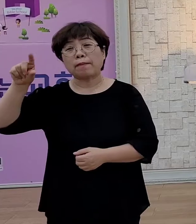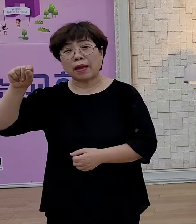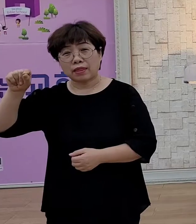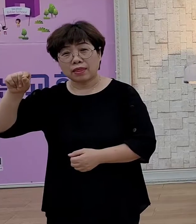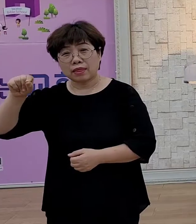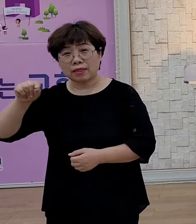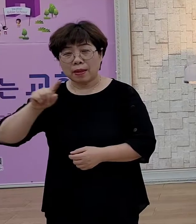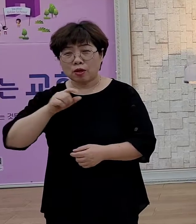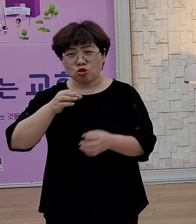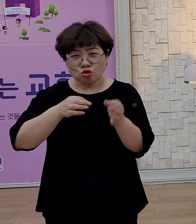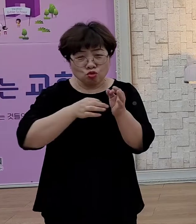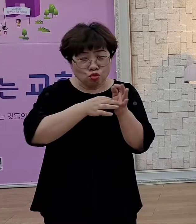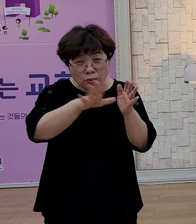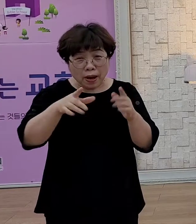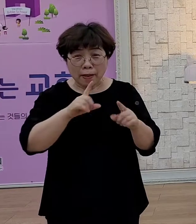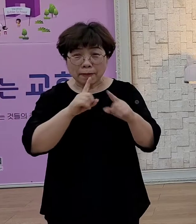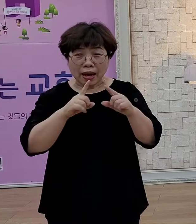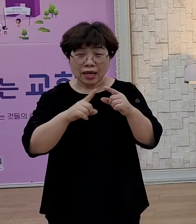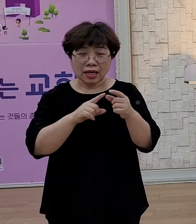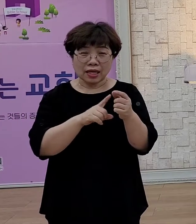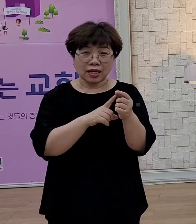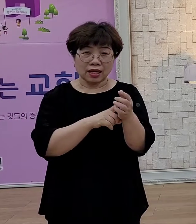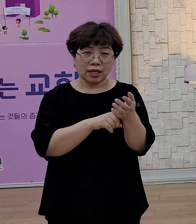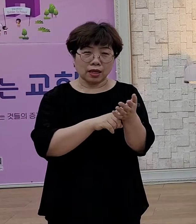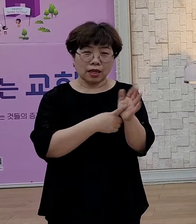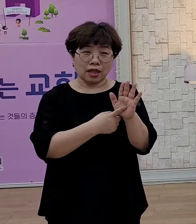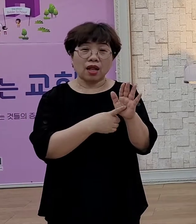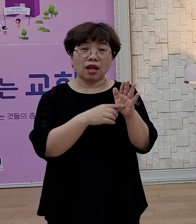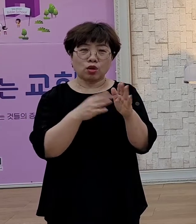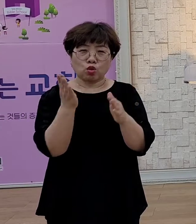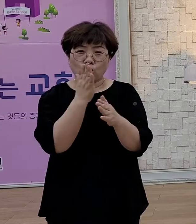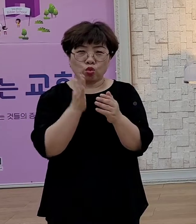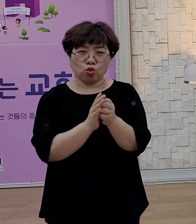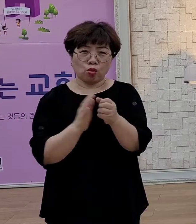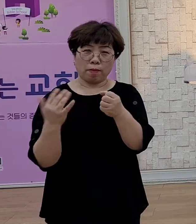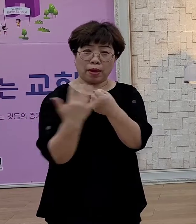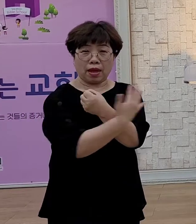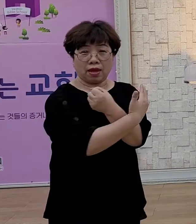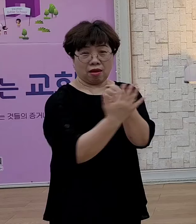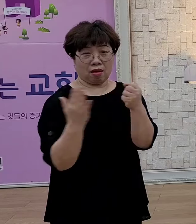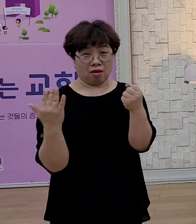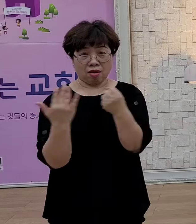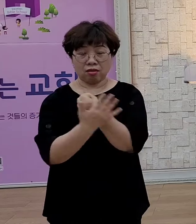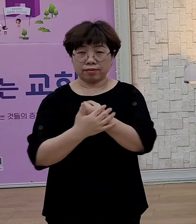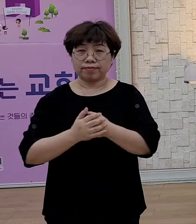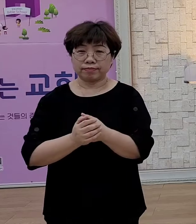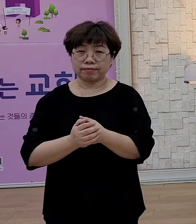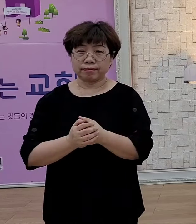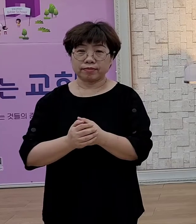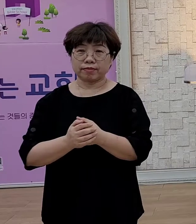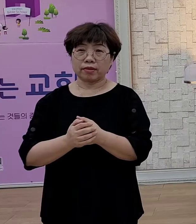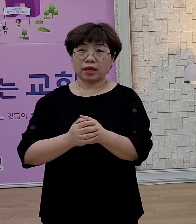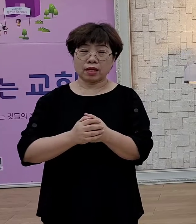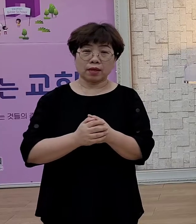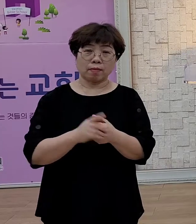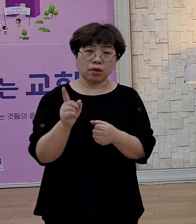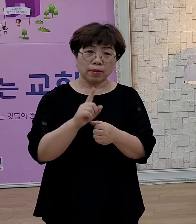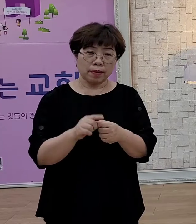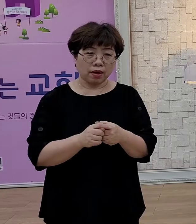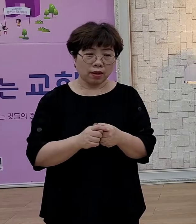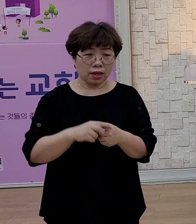거예요. 사울도 대단한데 겨우 1000명 정도 죽일 수 있는 그런 힘이라면